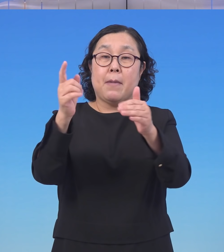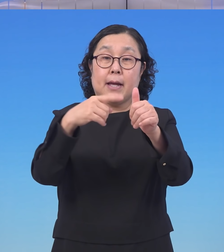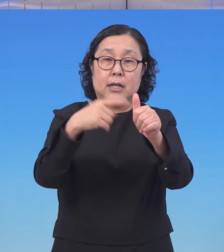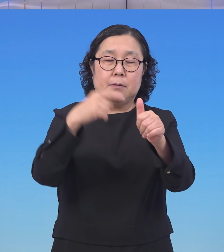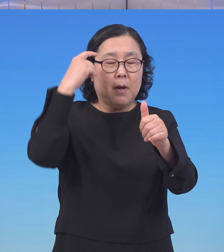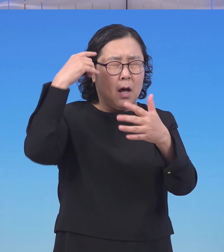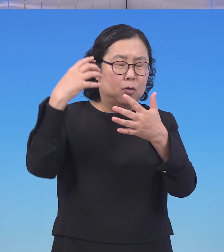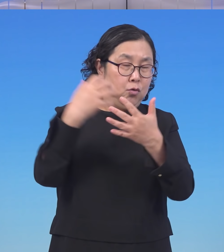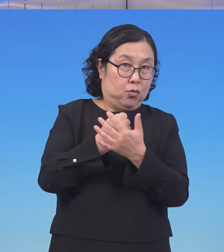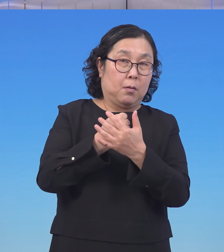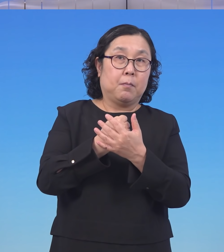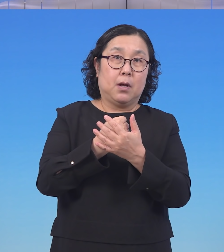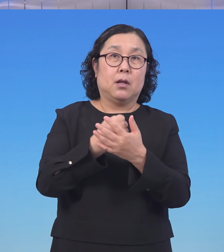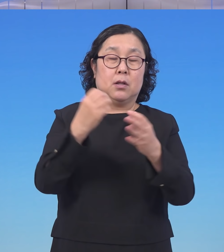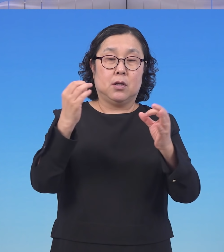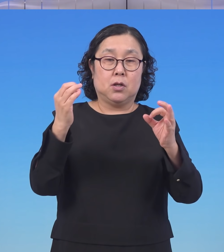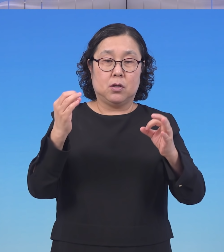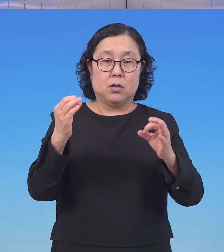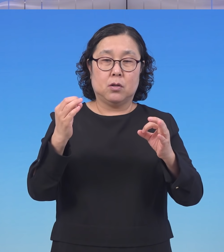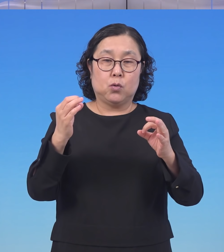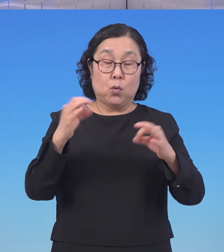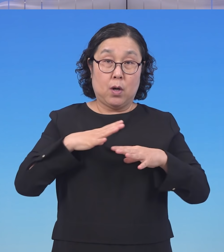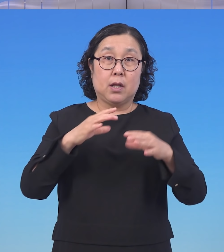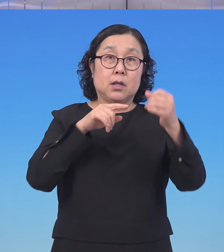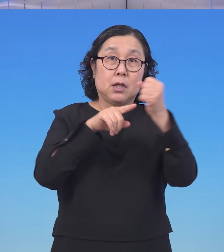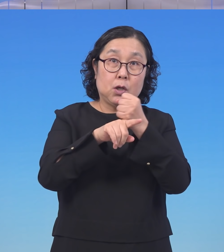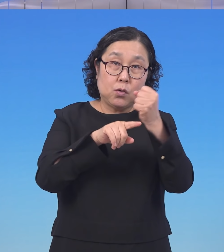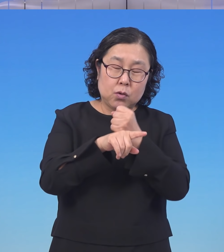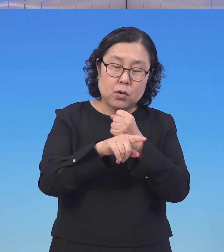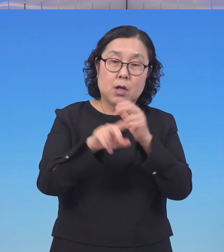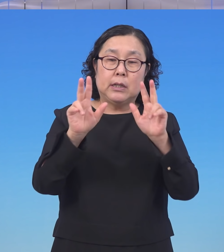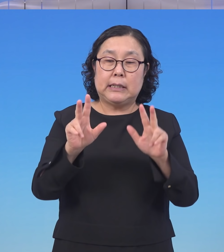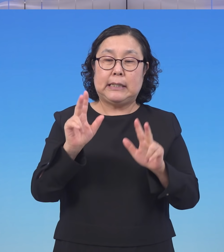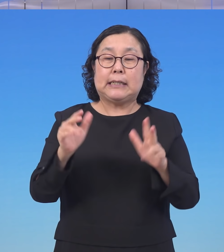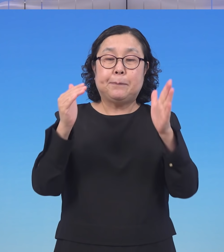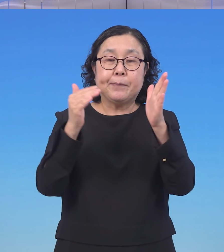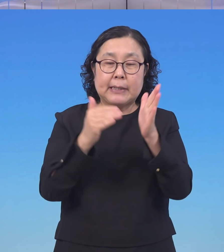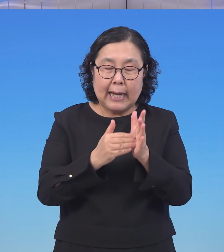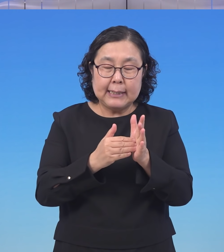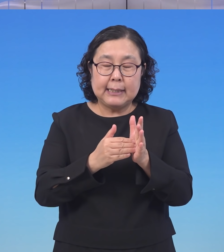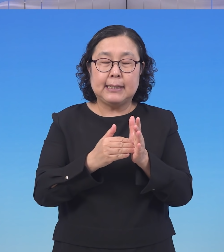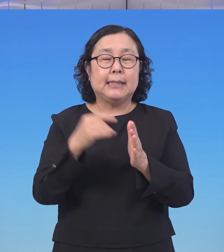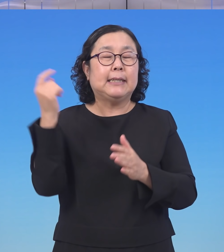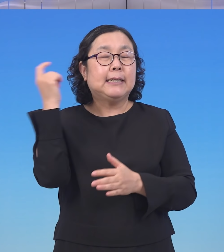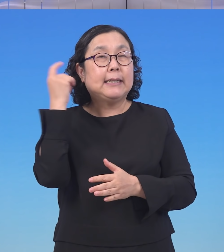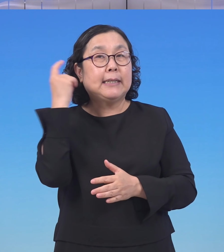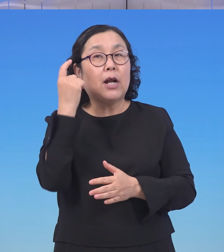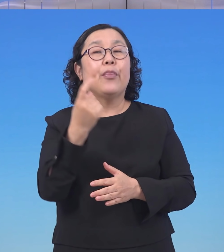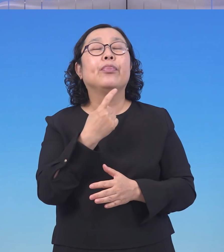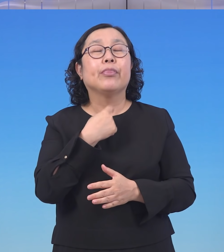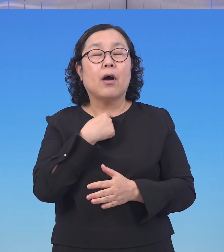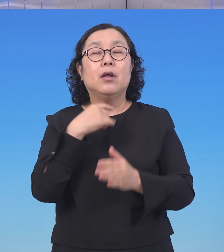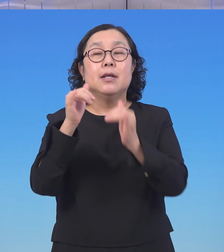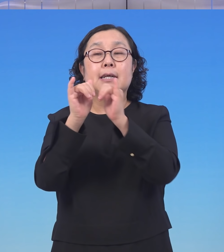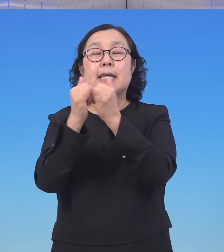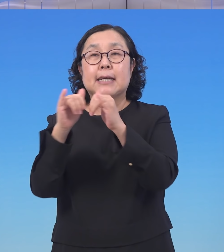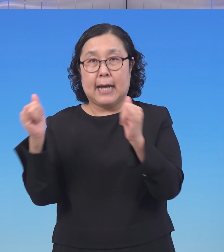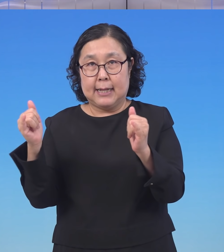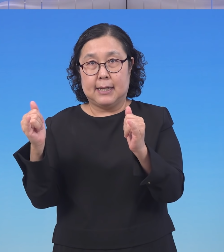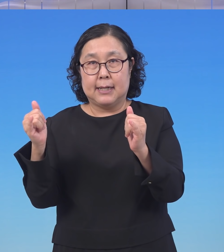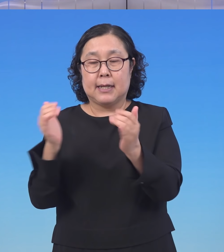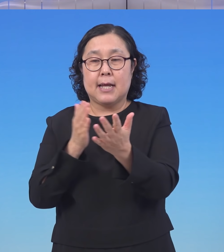가르침에 막 충격을 받을 정도로 놀라는 이유는 그동안 자기들이 들어오던 그 인간들의 가르침,